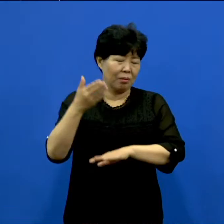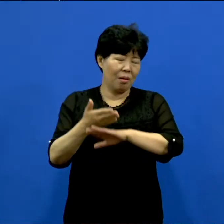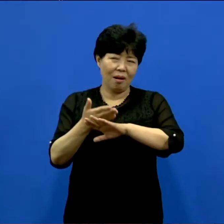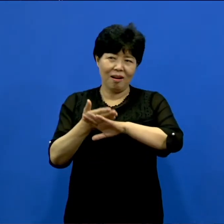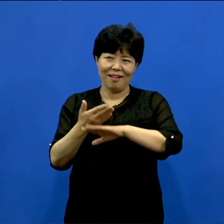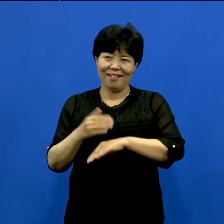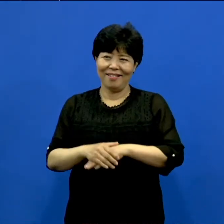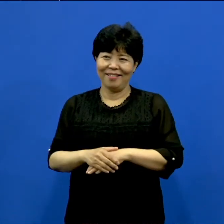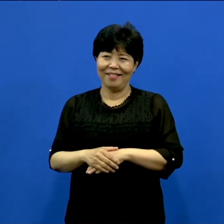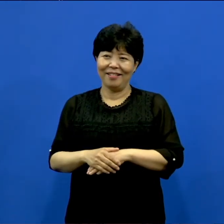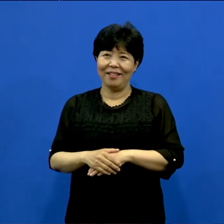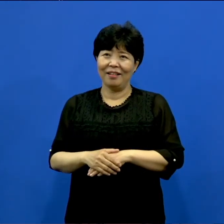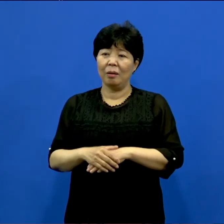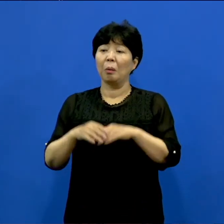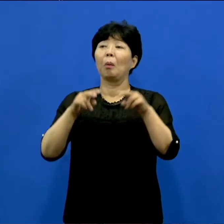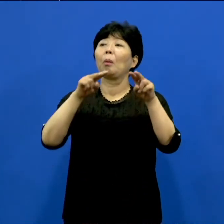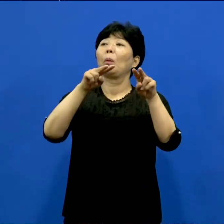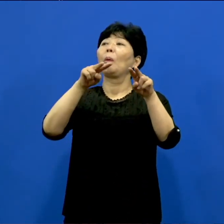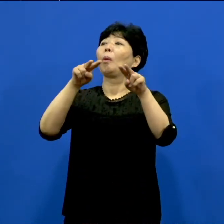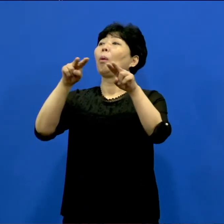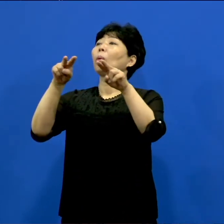있으면 몇 분 보여요.